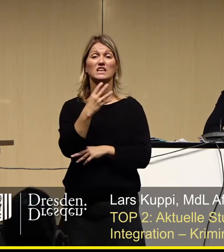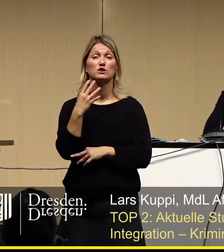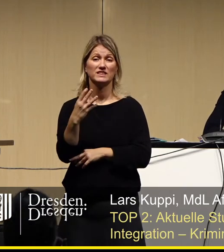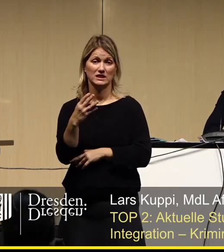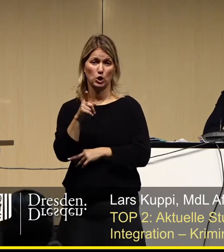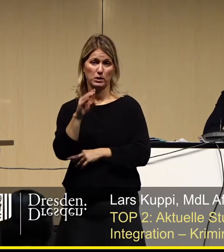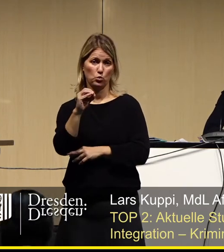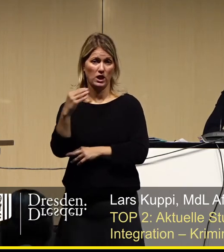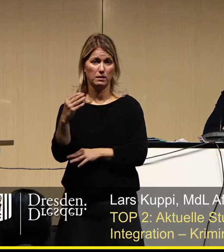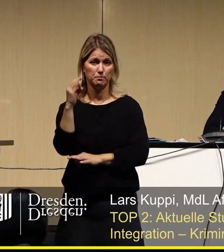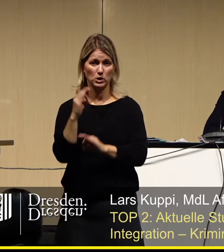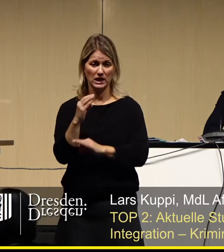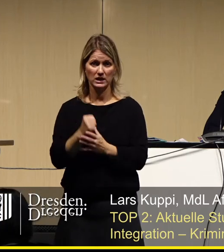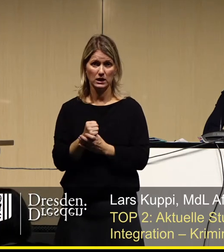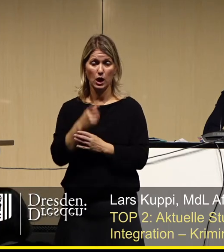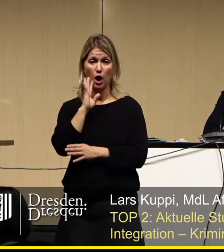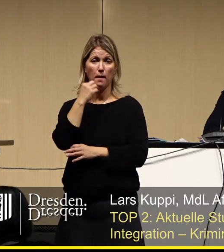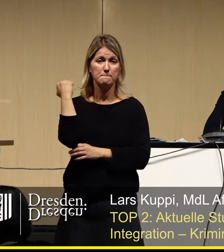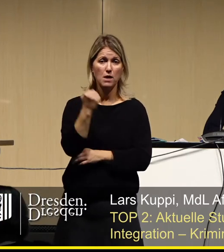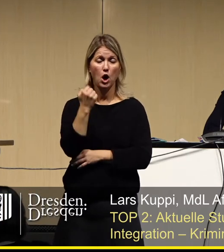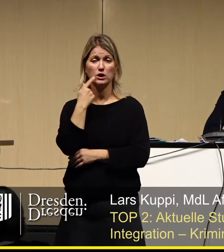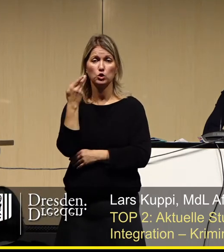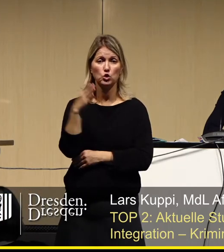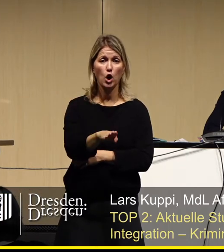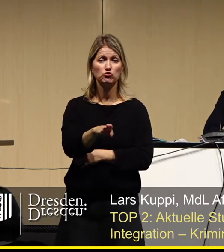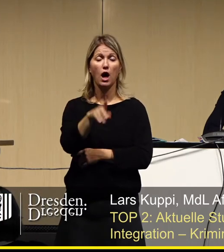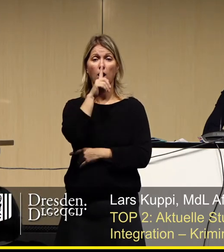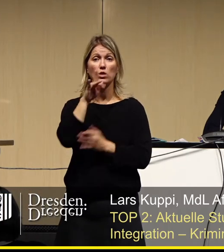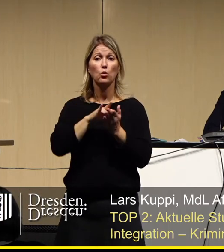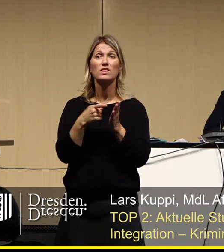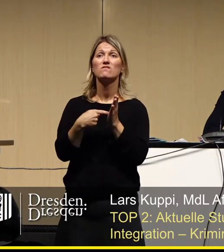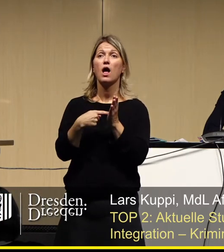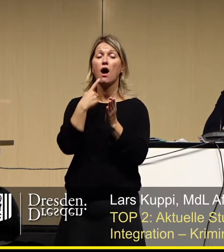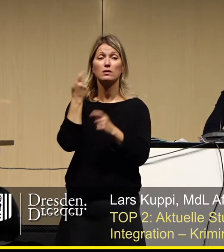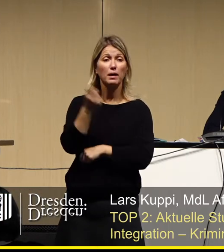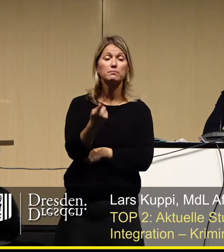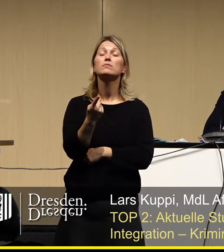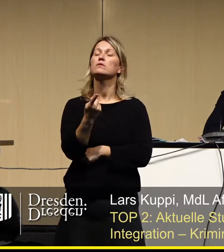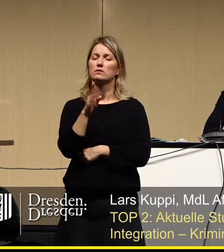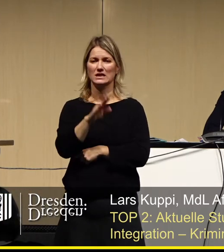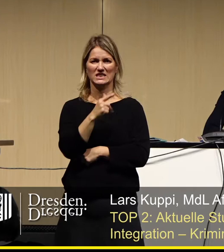44,05%. Mord, Totschlag und Tötung auf Verlangen 62,5%.